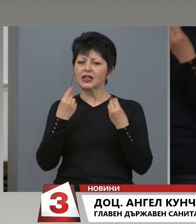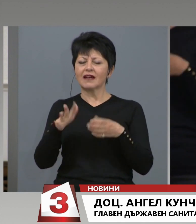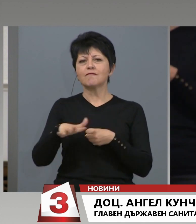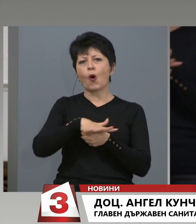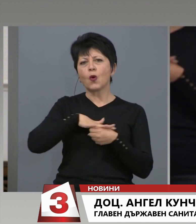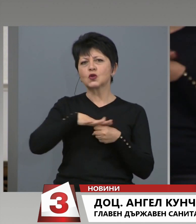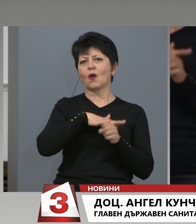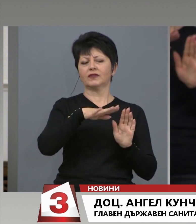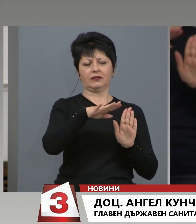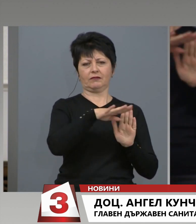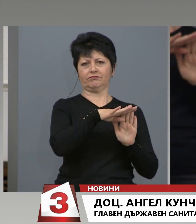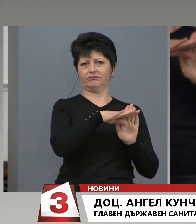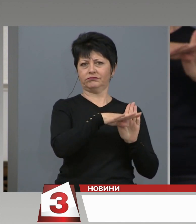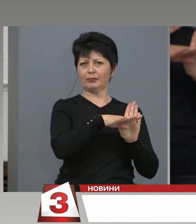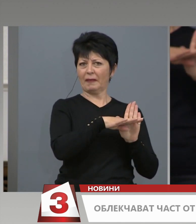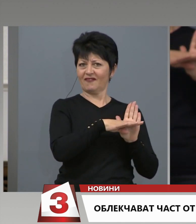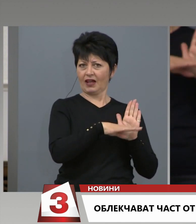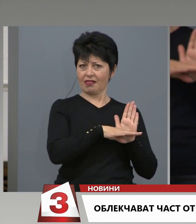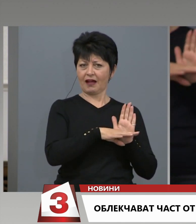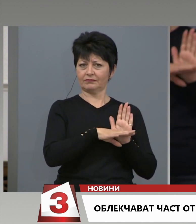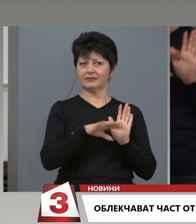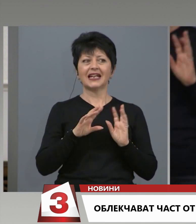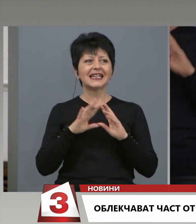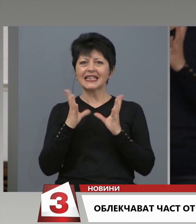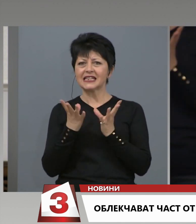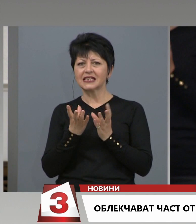основните правила и заедно